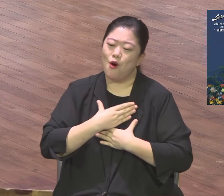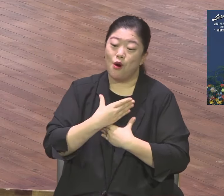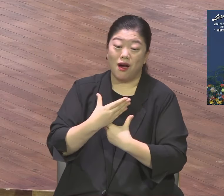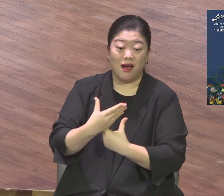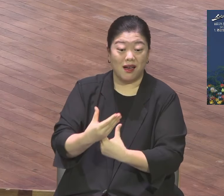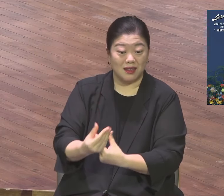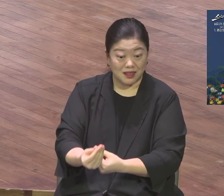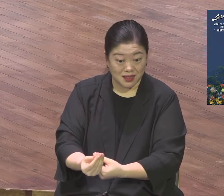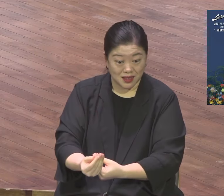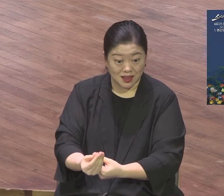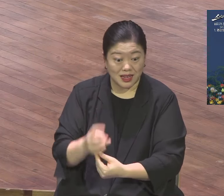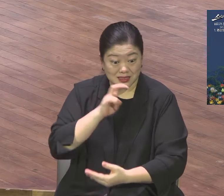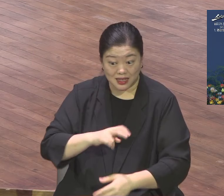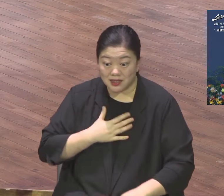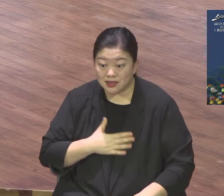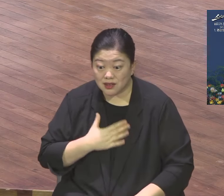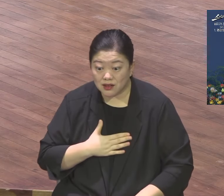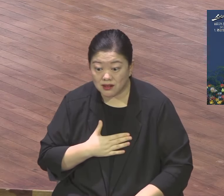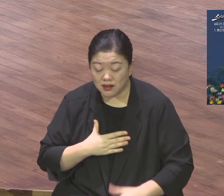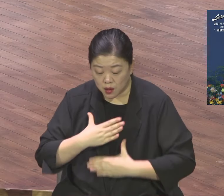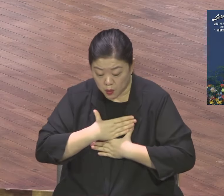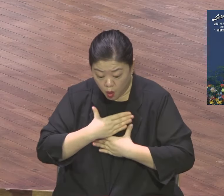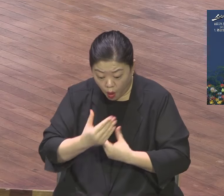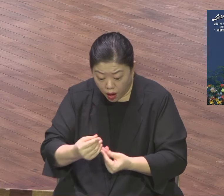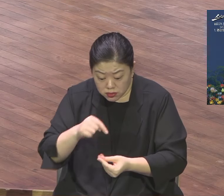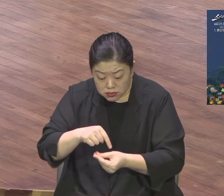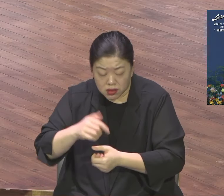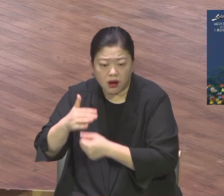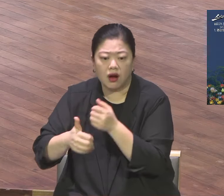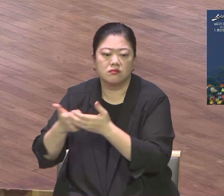평안해. 이거 하나님이 주셔야 돼요.